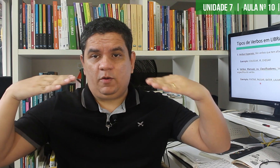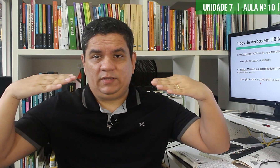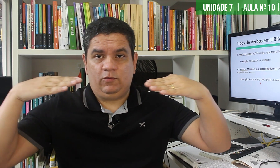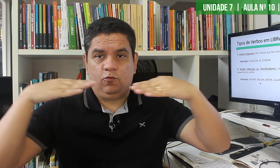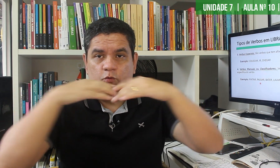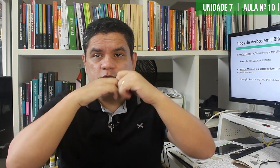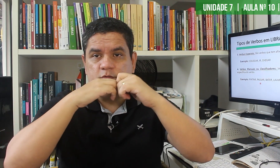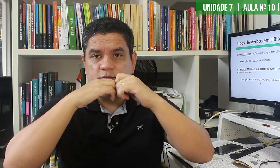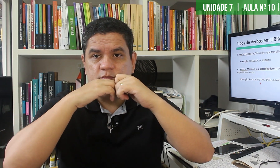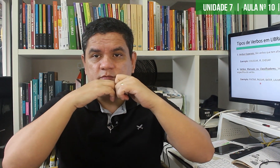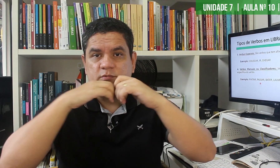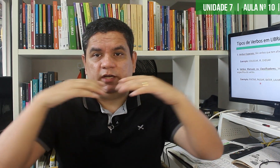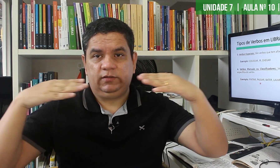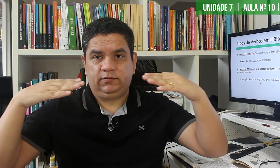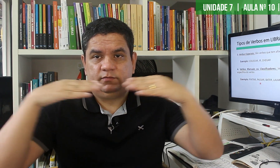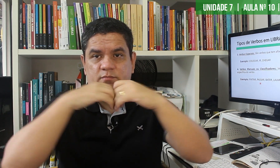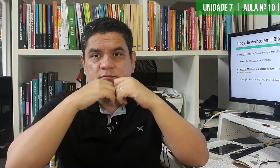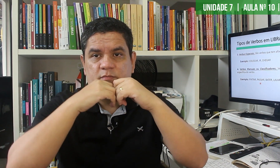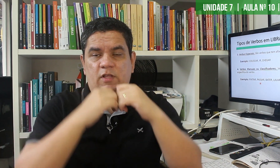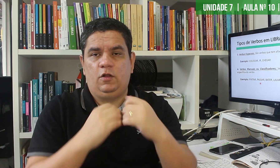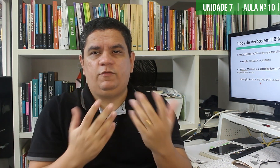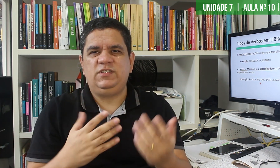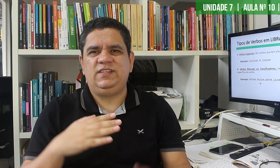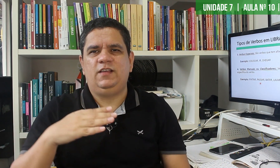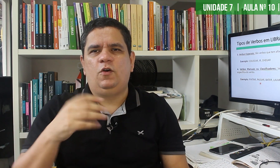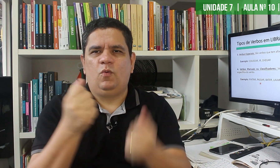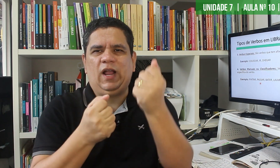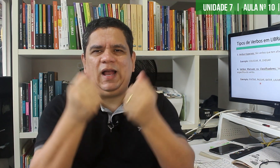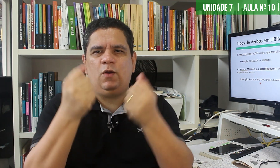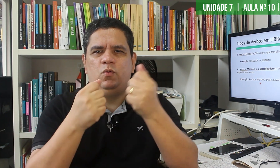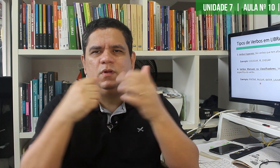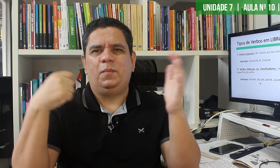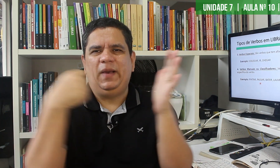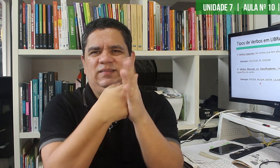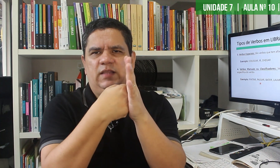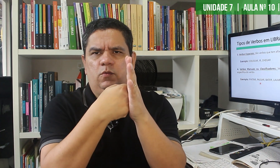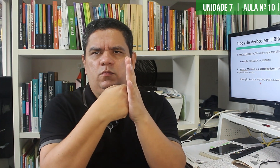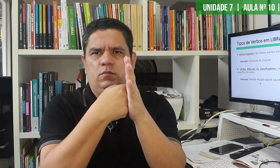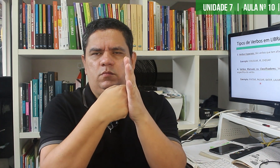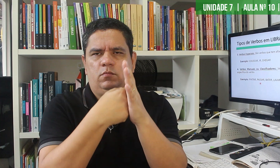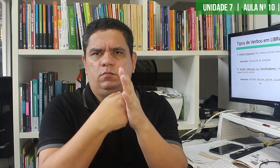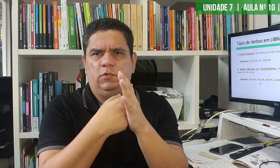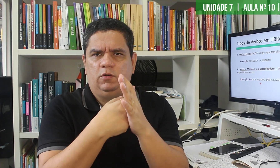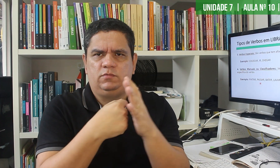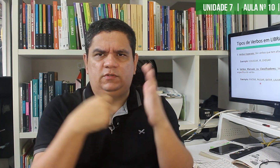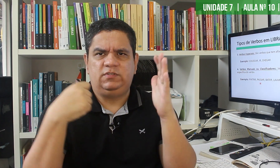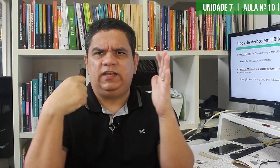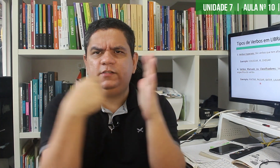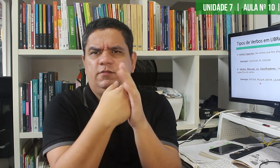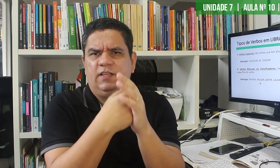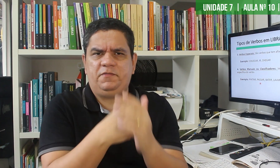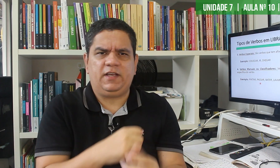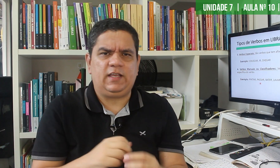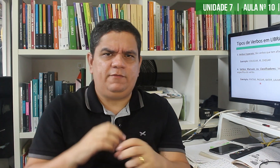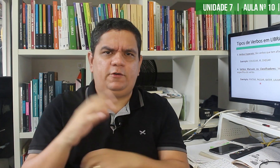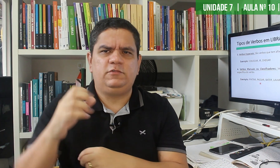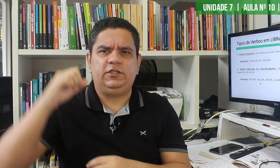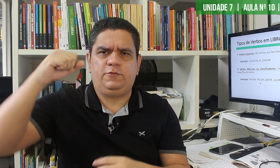bateu com outro. Tá? Não vou dizer carro bateu. Não, se eu disser isso, significa que ele virou um transforme